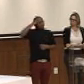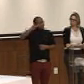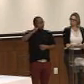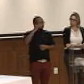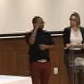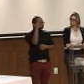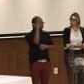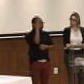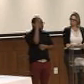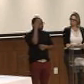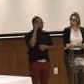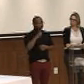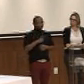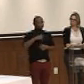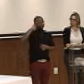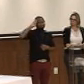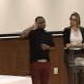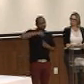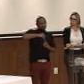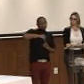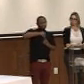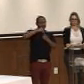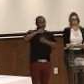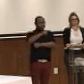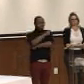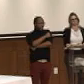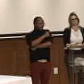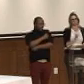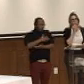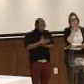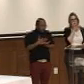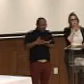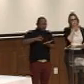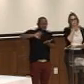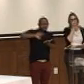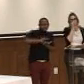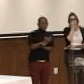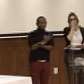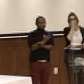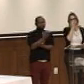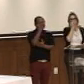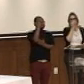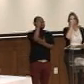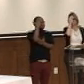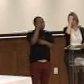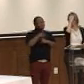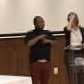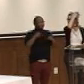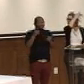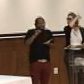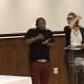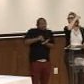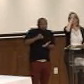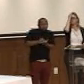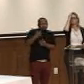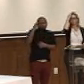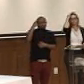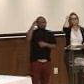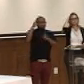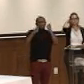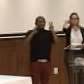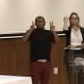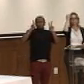prioriza sempre alunos ingressantes, né, matrículas, né, mas não houve uma preocupação da